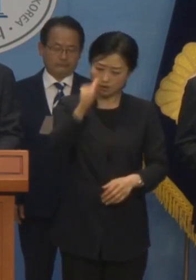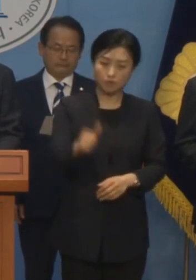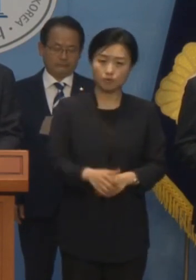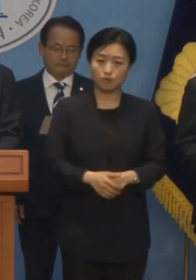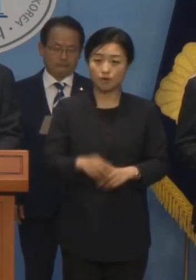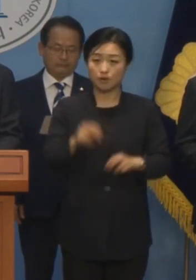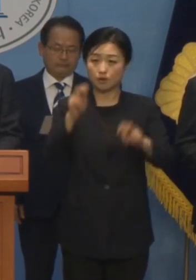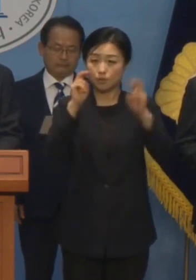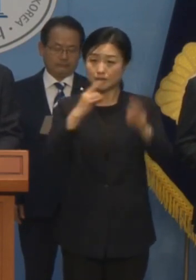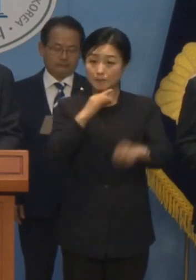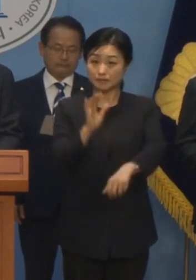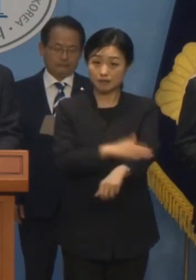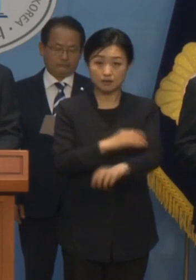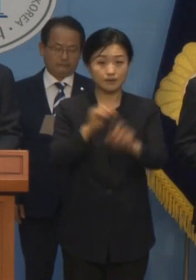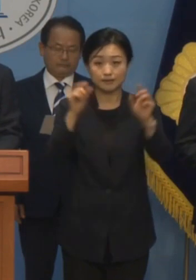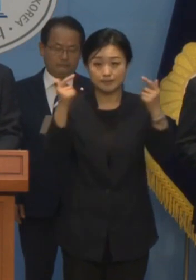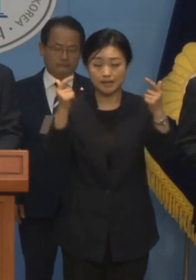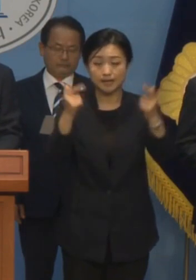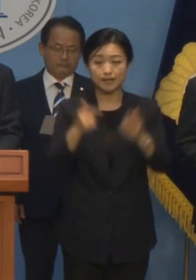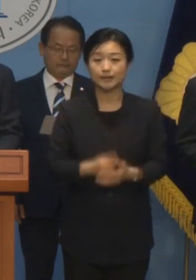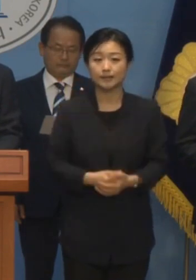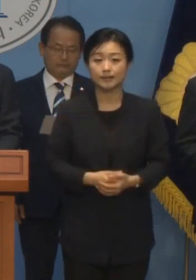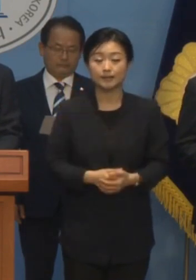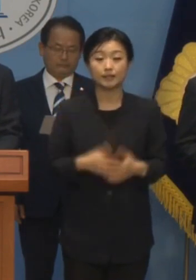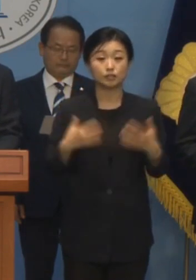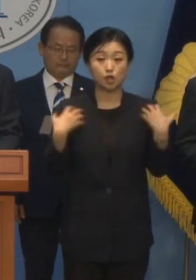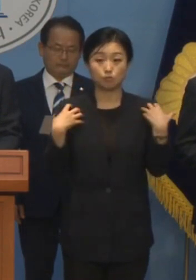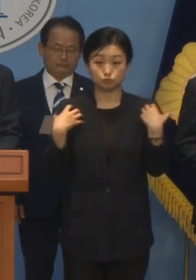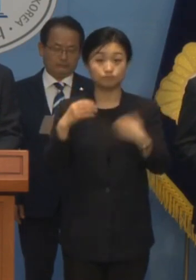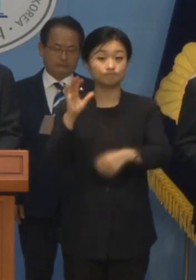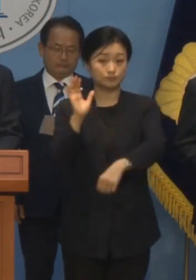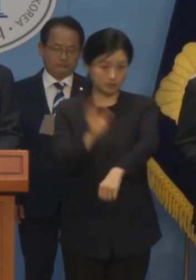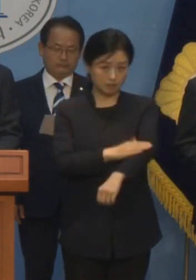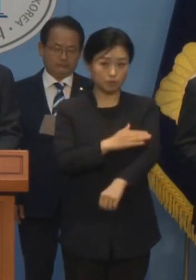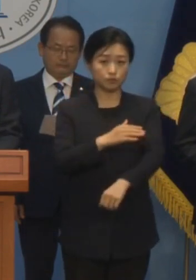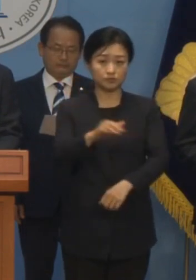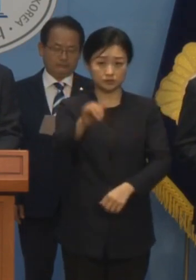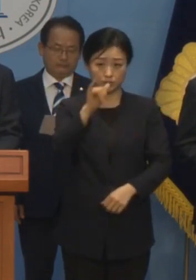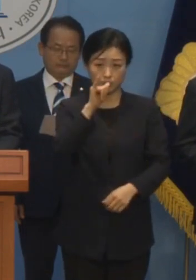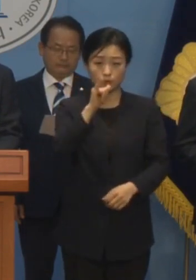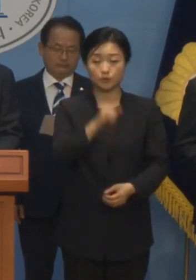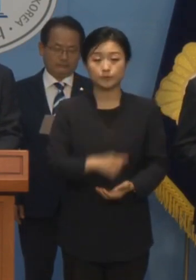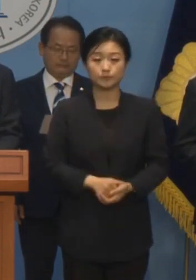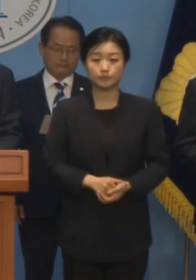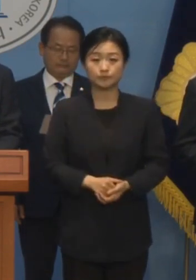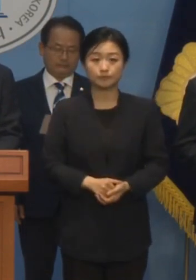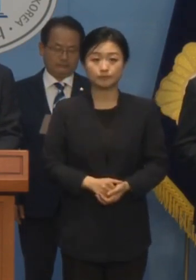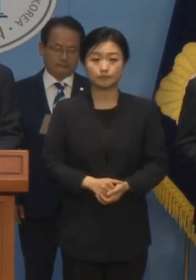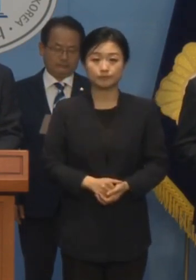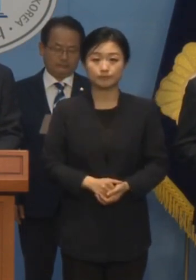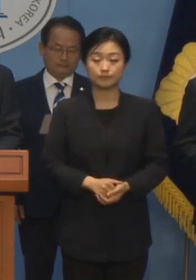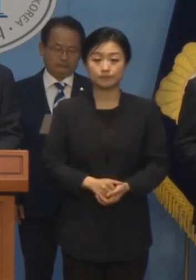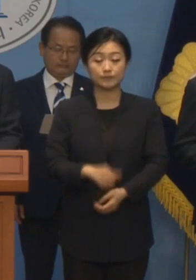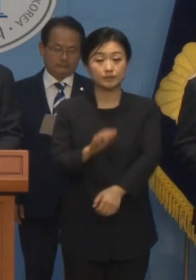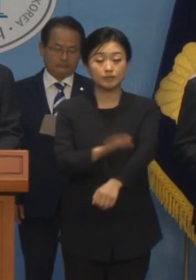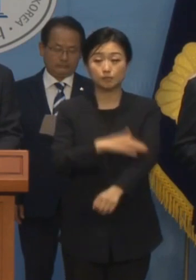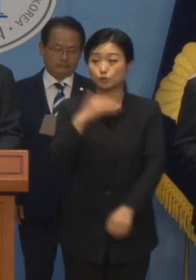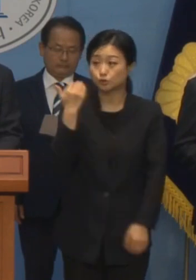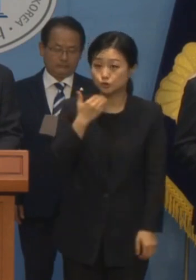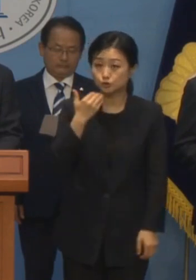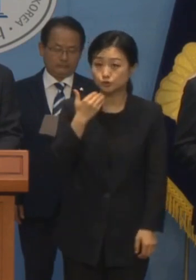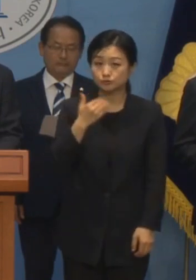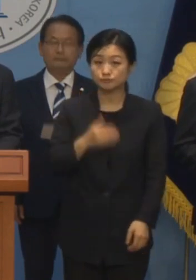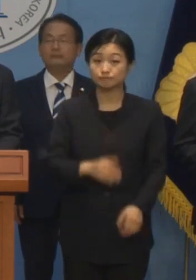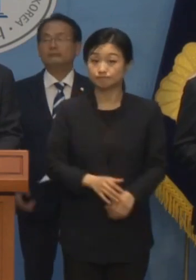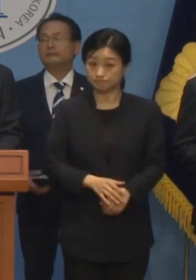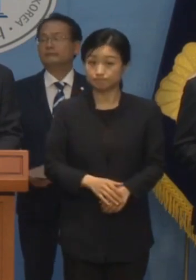기업의 잘못에만 있지 않습니다. 정부의 책임도 분명합니다. 그 책임은 현재도 진행